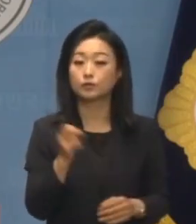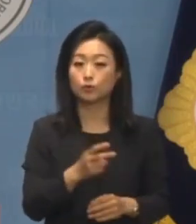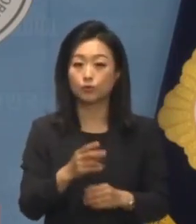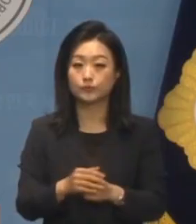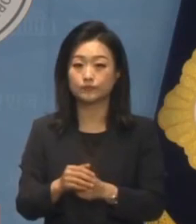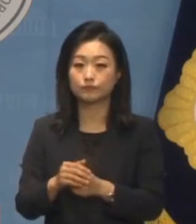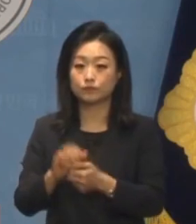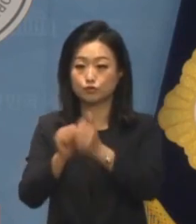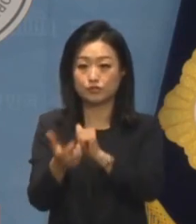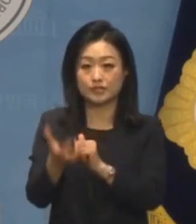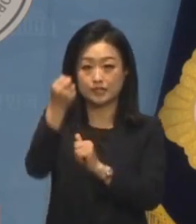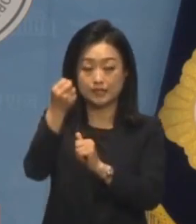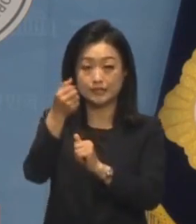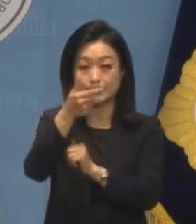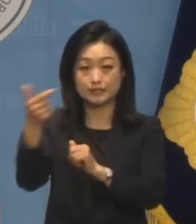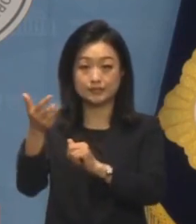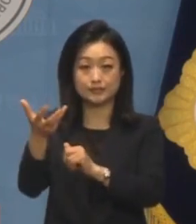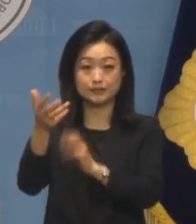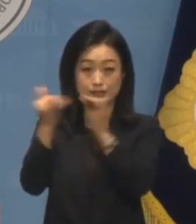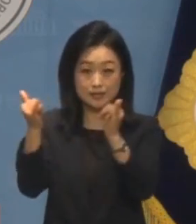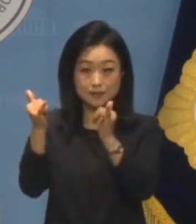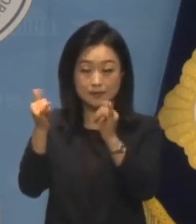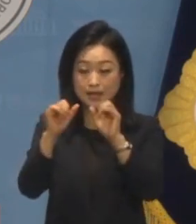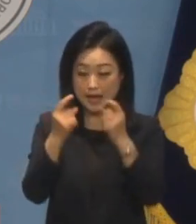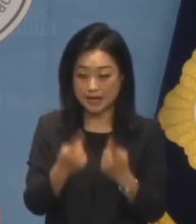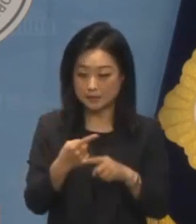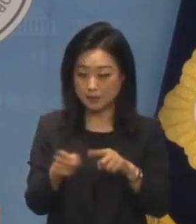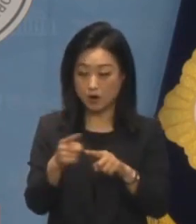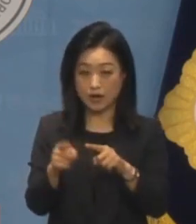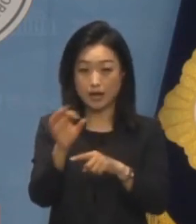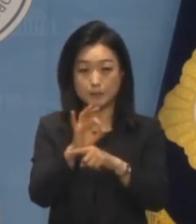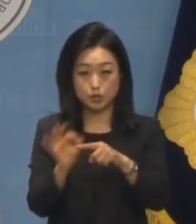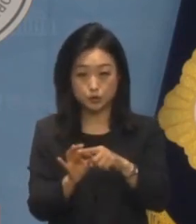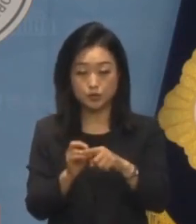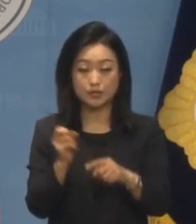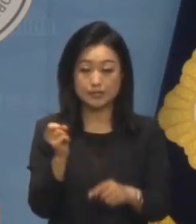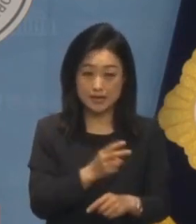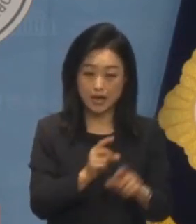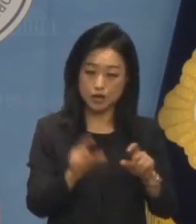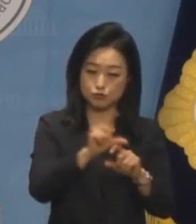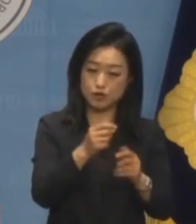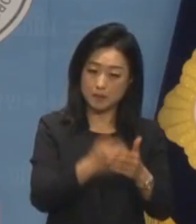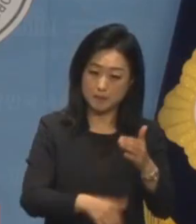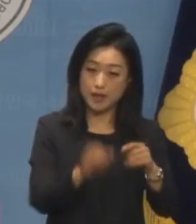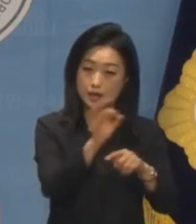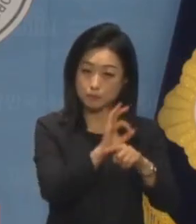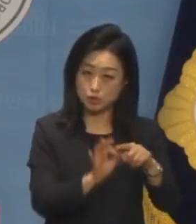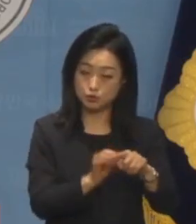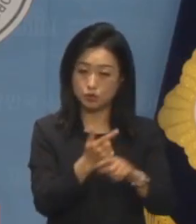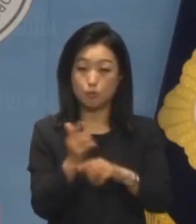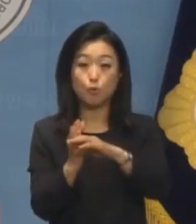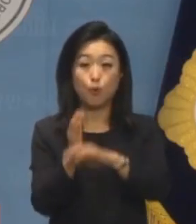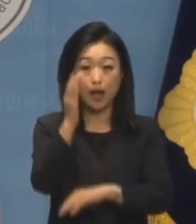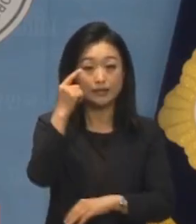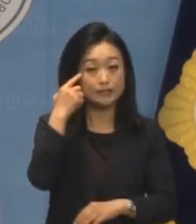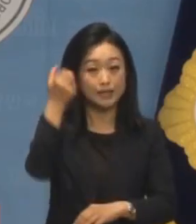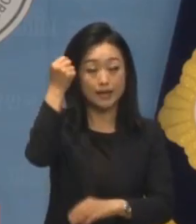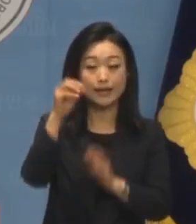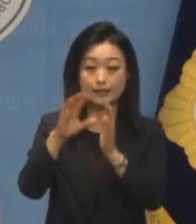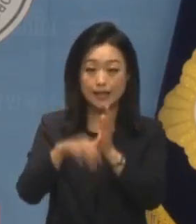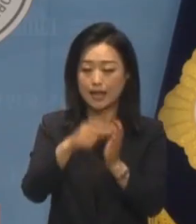주주 등이 할증평가 비율 또는 재산정 결과가 과도하다고 여겨지면